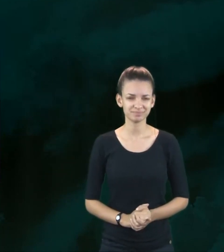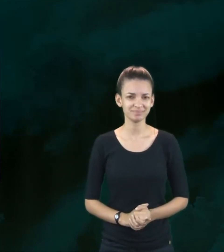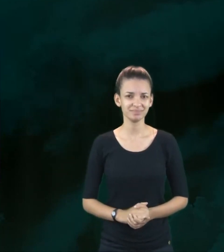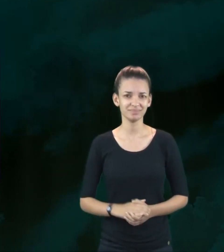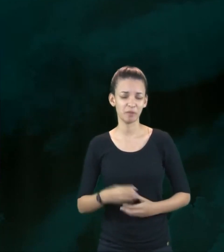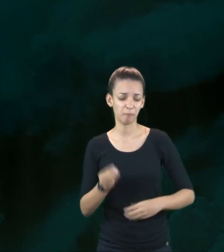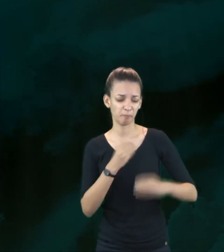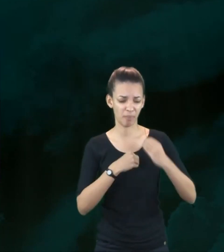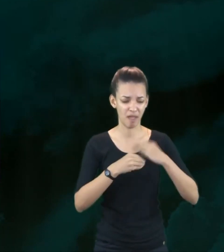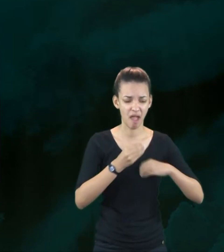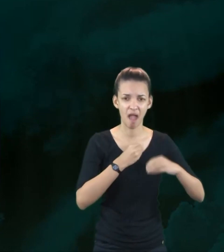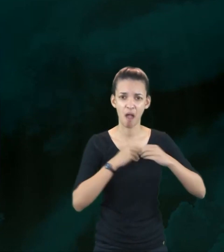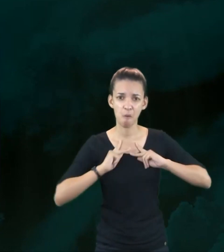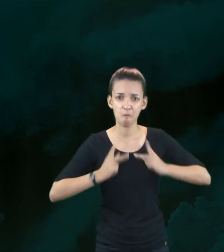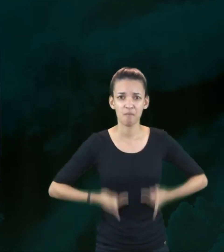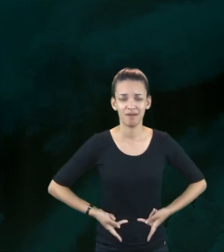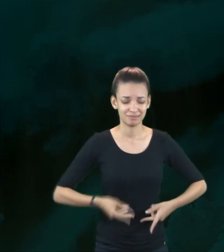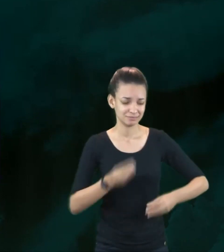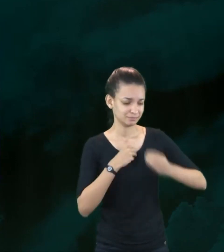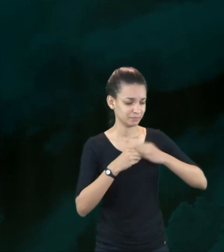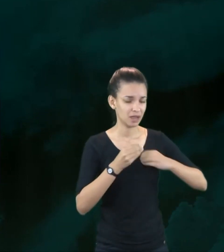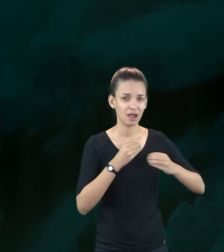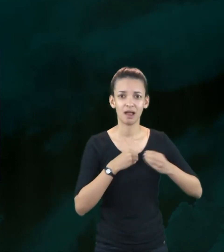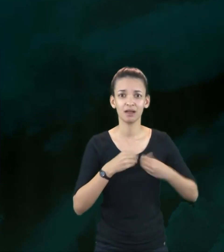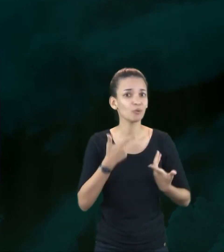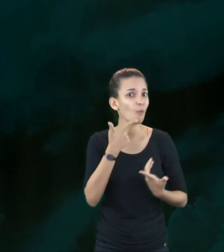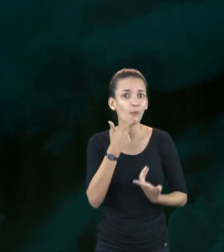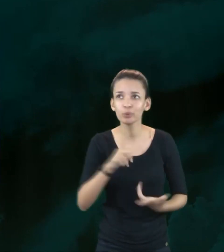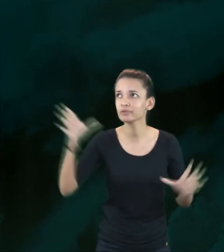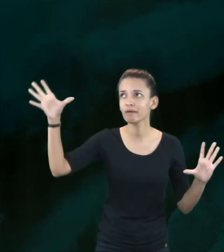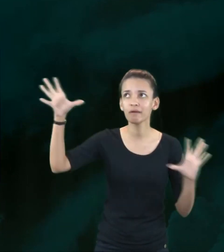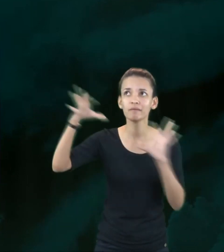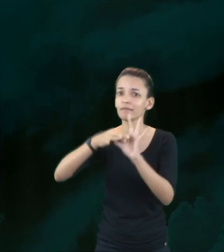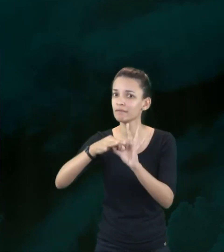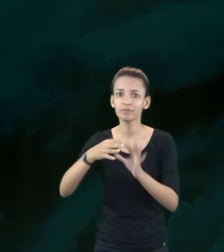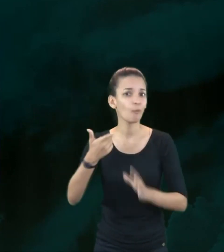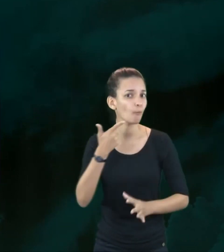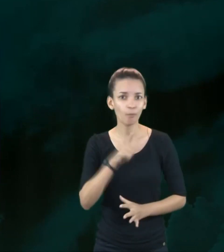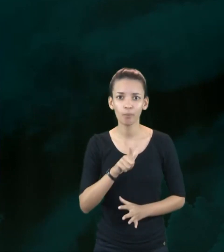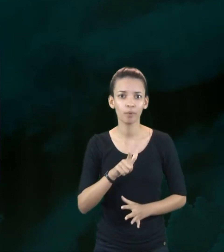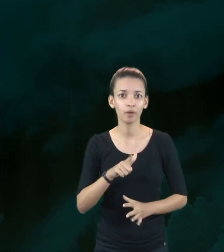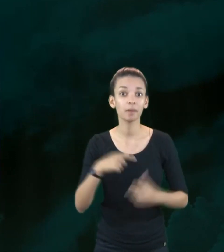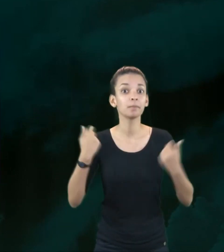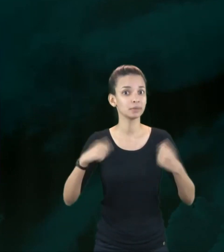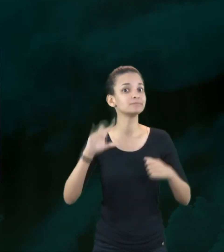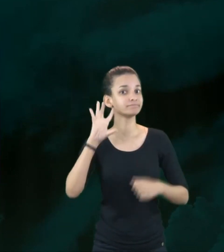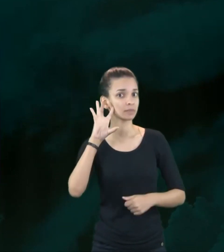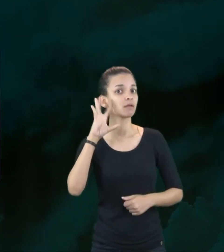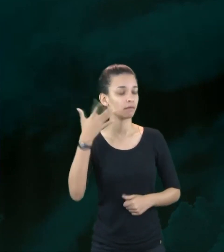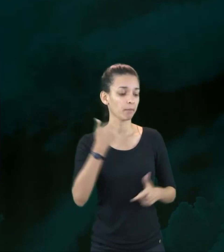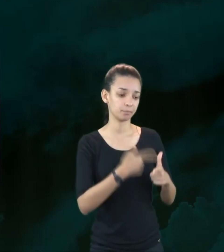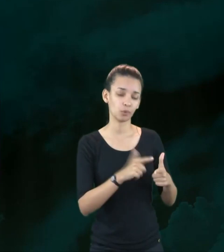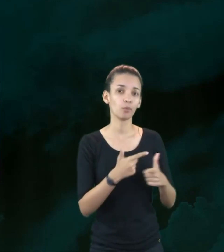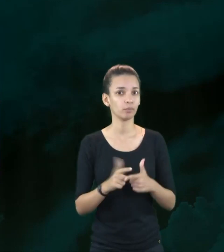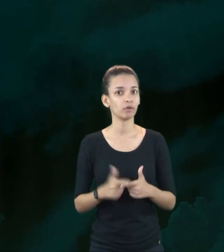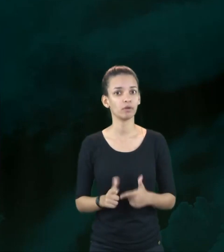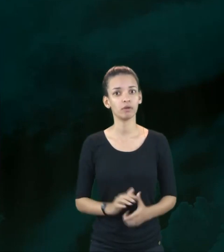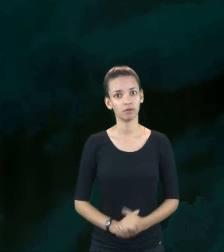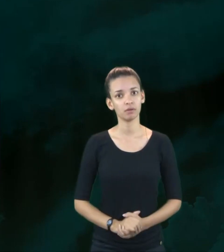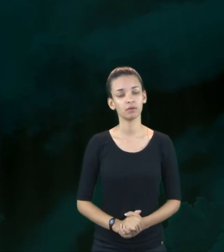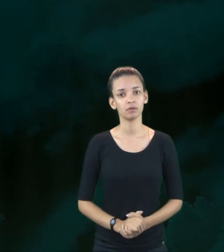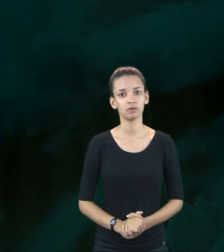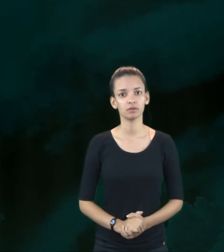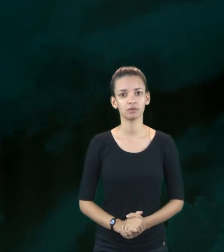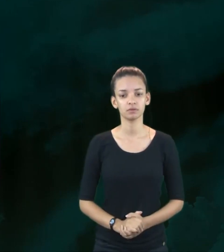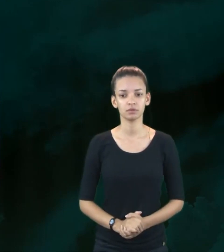pecado, ele é um Deus santo, ele não pode acolher e conectar esse homem novamente, e com ele tinha que resolver todos esses problemas. Ele não tinha,